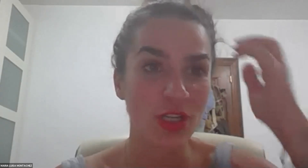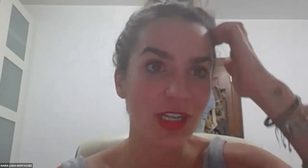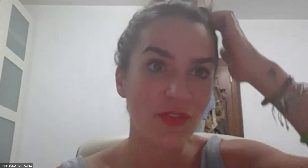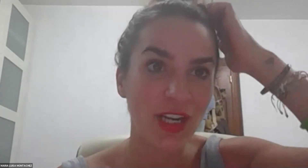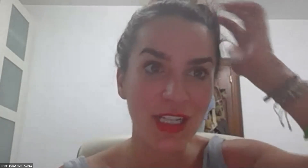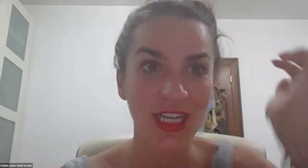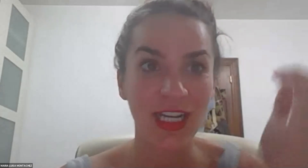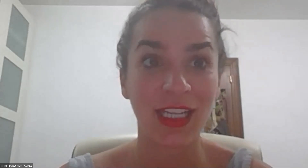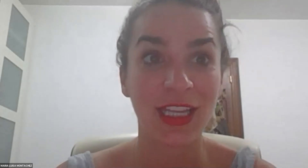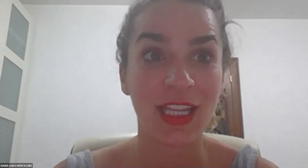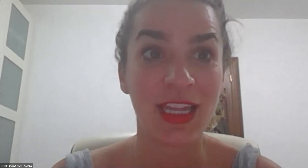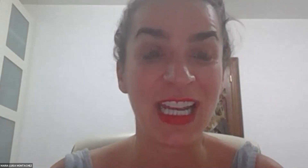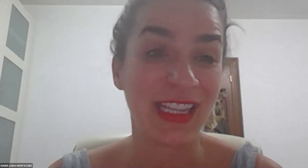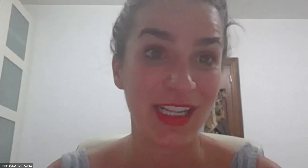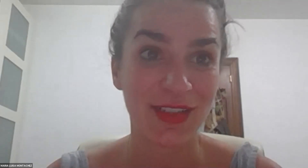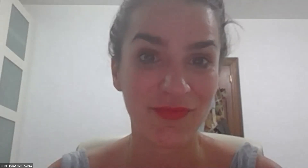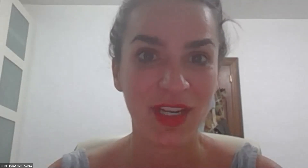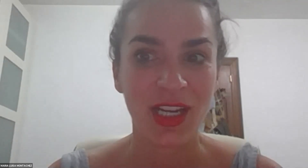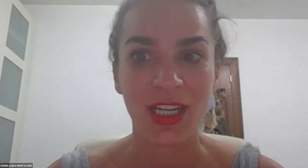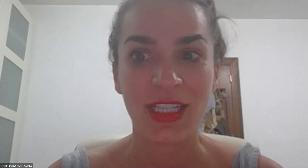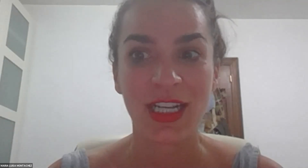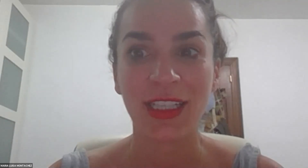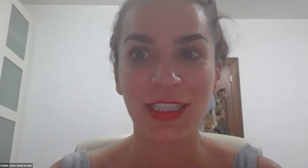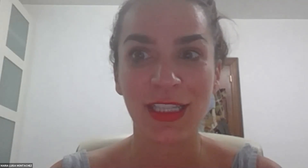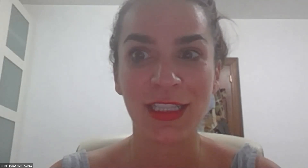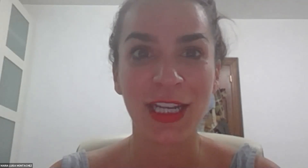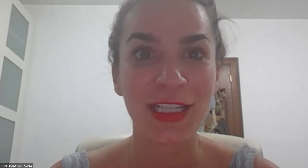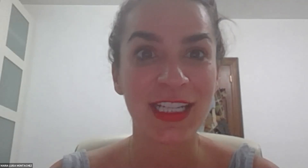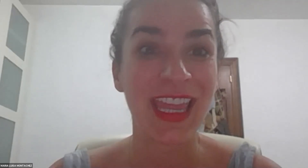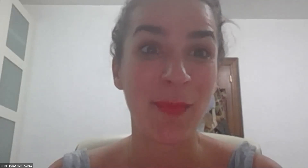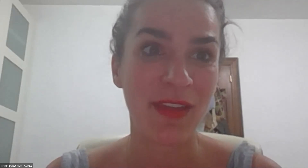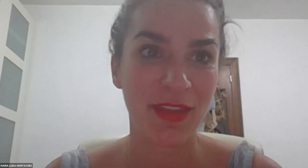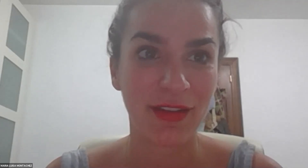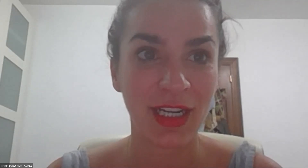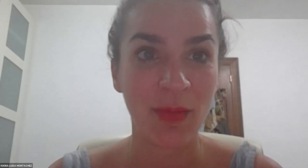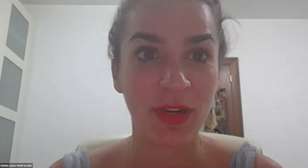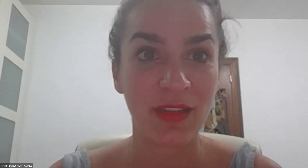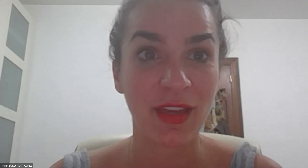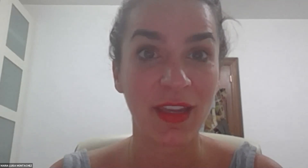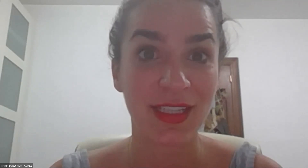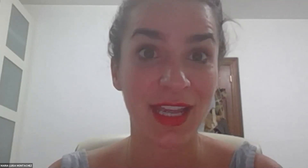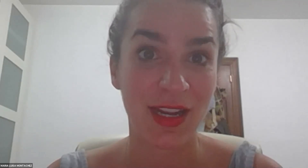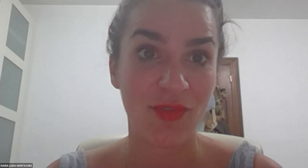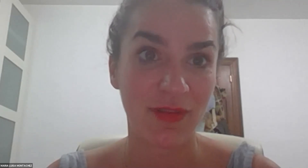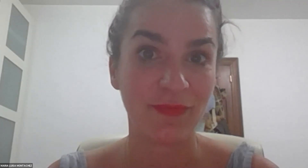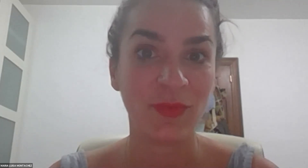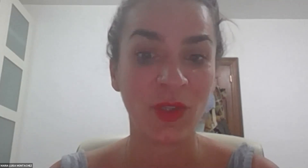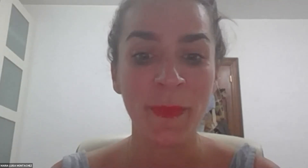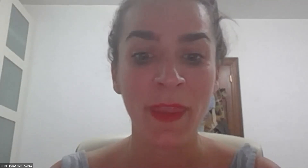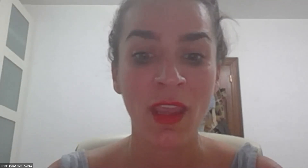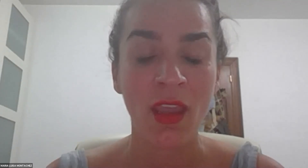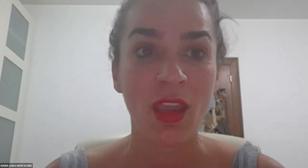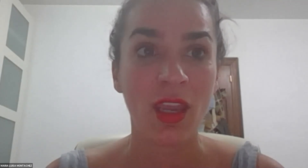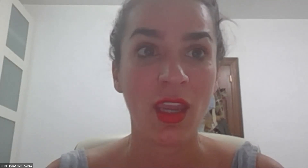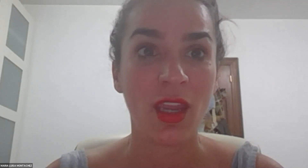Eso lo que significa es que la gente tiene interés. Y si la gente tiene interés es que demandan el aprendizaje de esta lengua, ¿no?